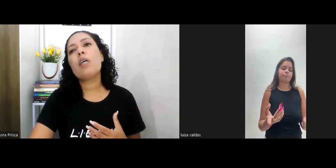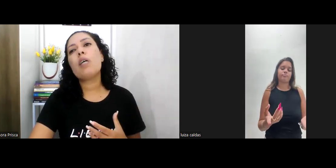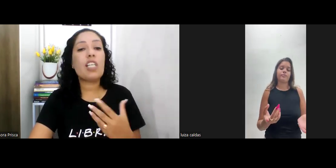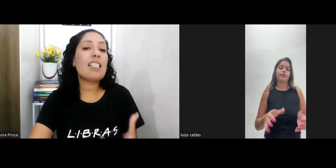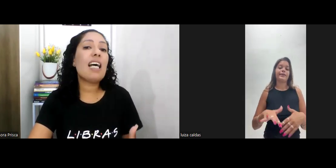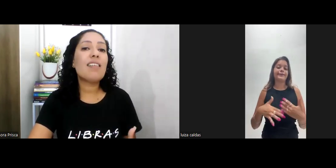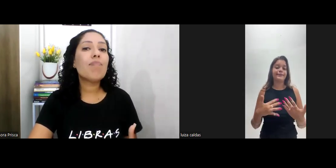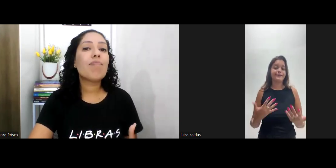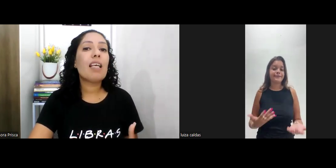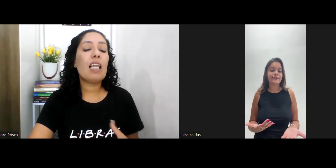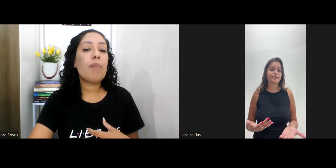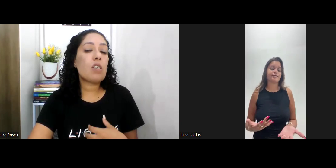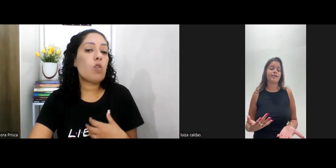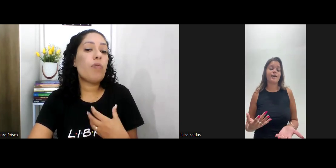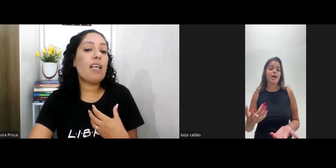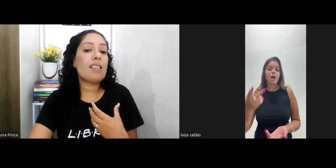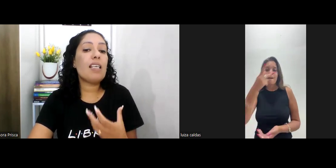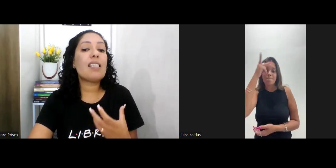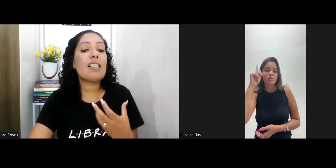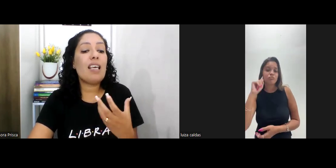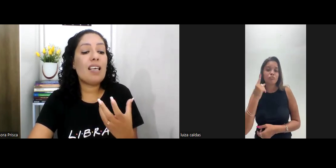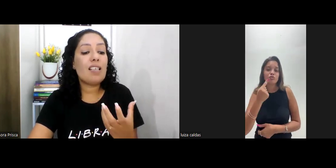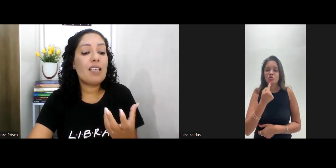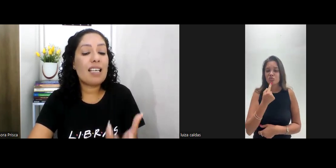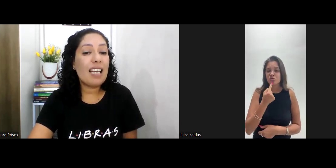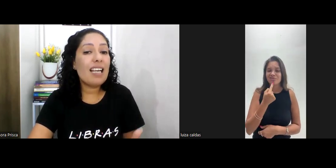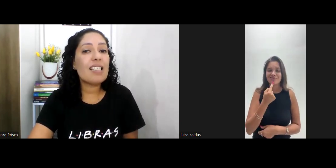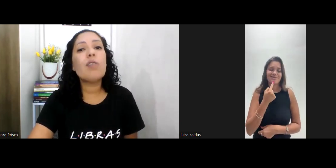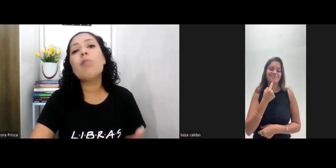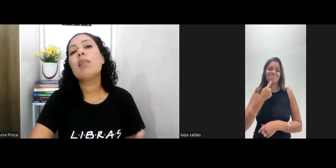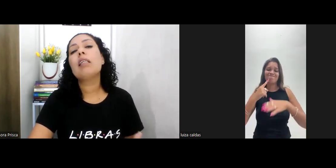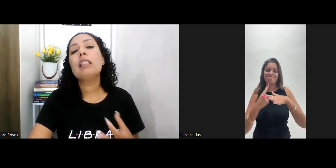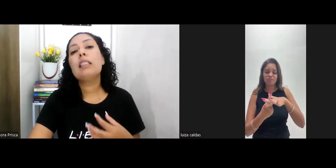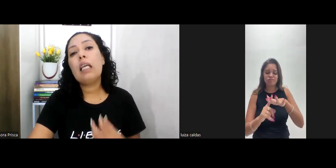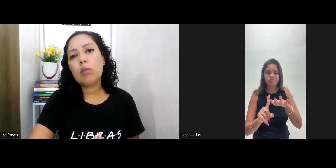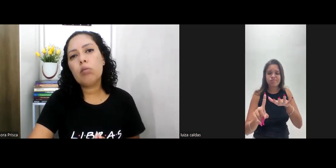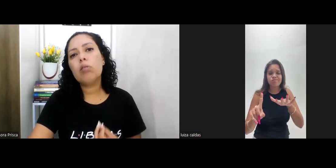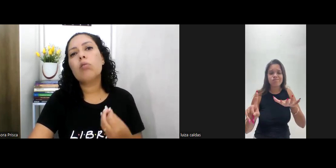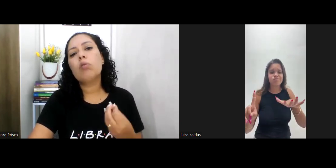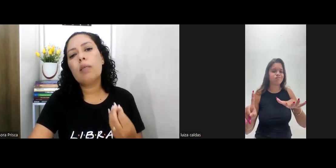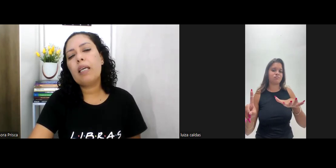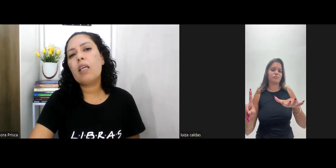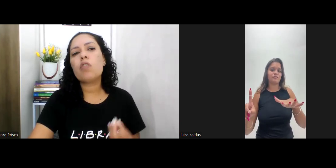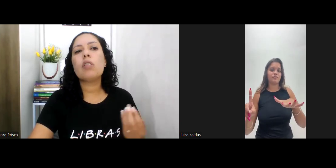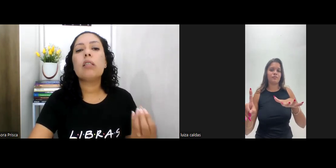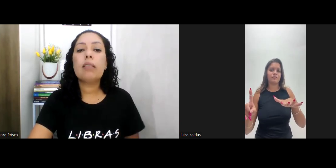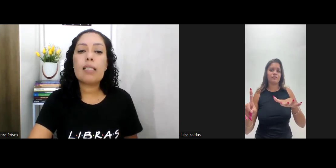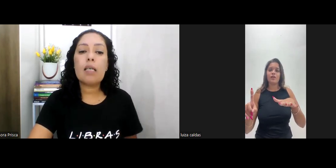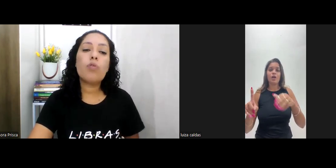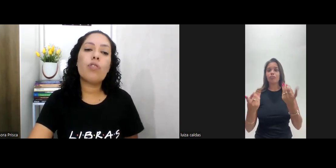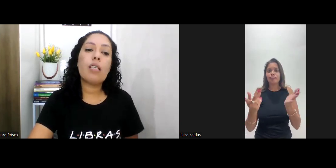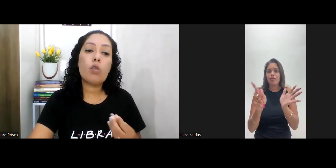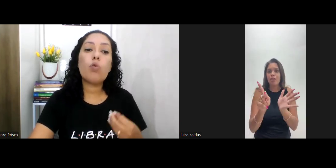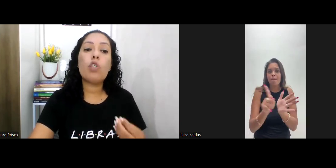sendo rechaçada. Ela passa a ter segregação dentro do ambiente